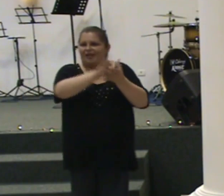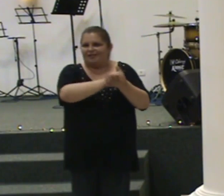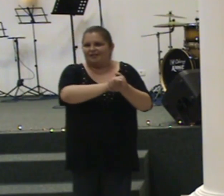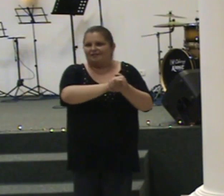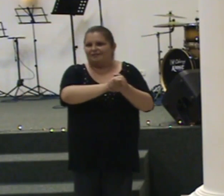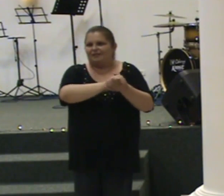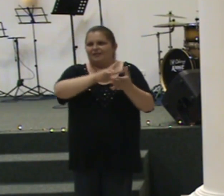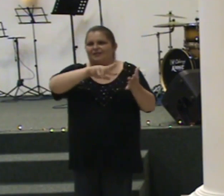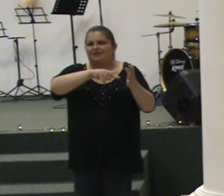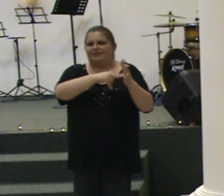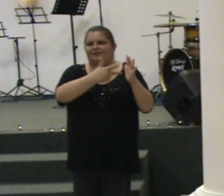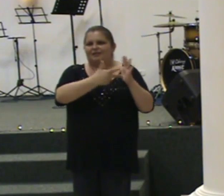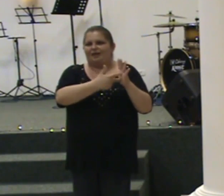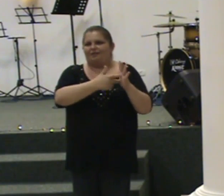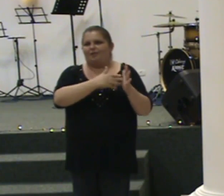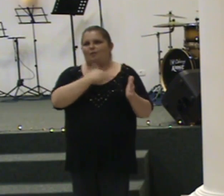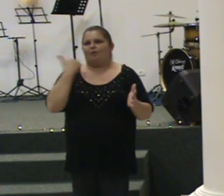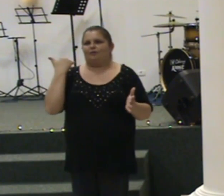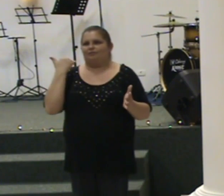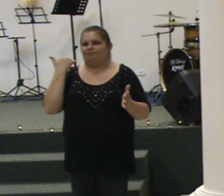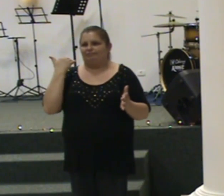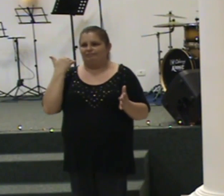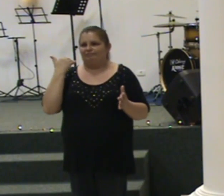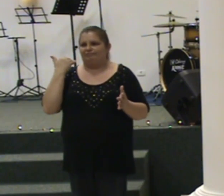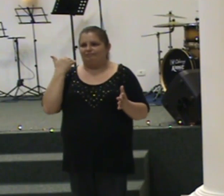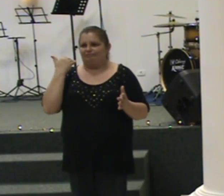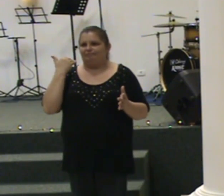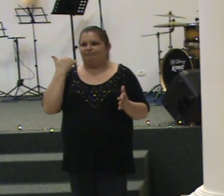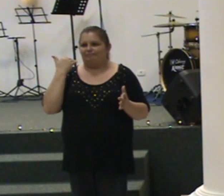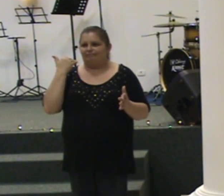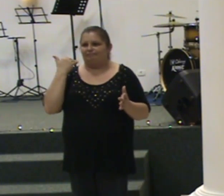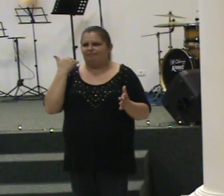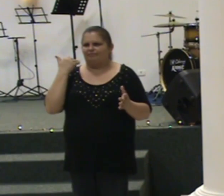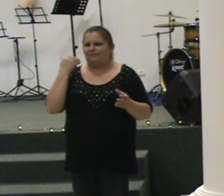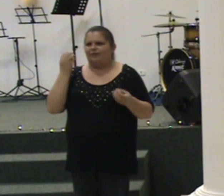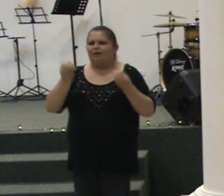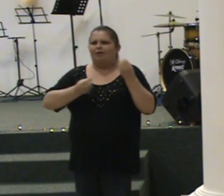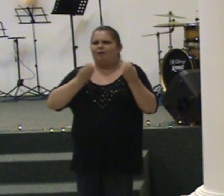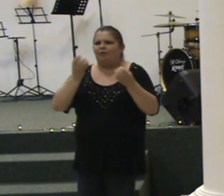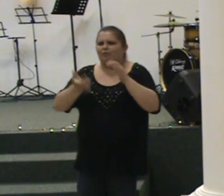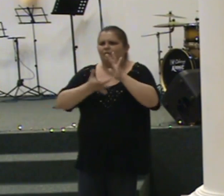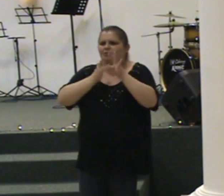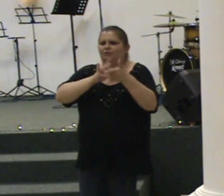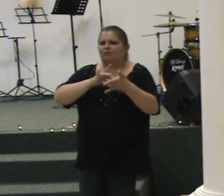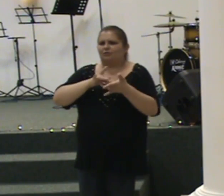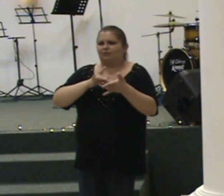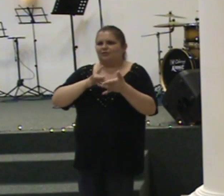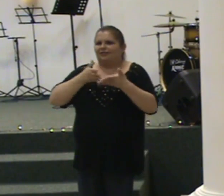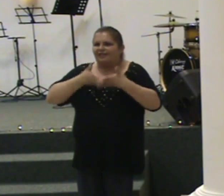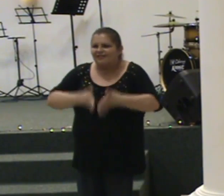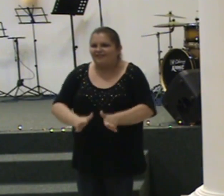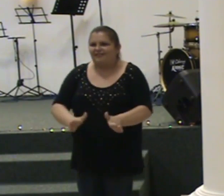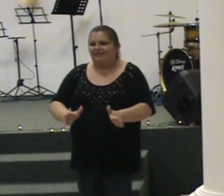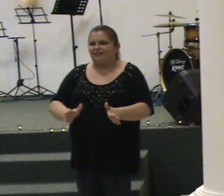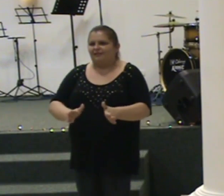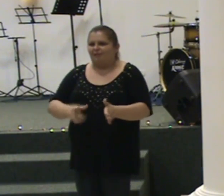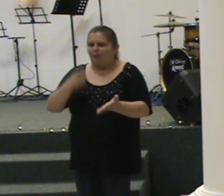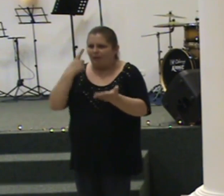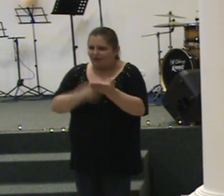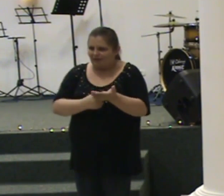de Maria. Não somente a morte de Maria. Nós estamos falando que, como é que Jesus viria para nós? O plano de Deus